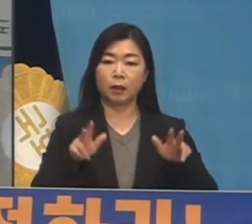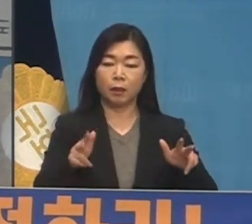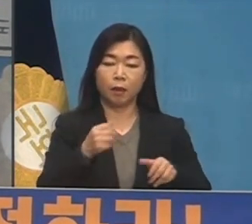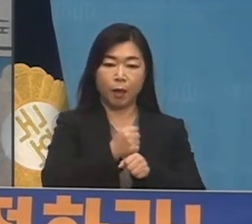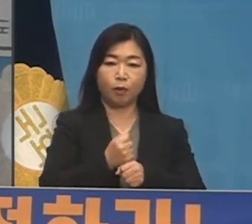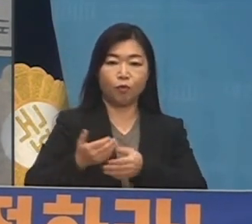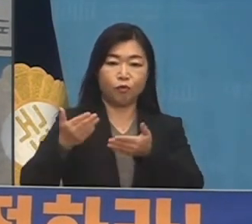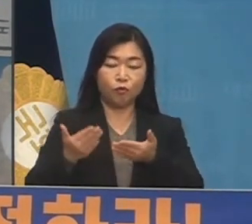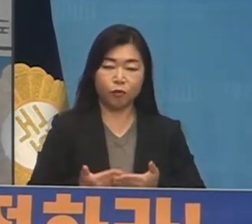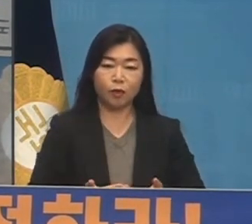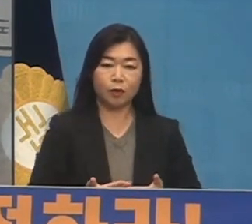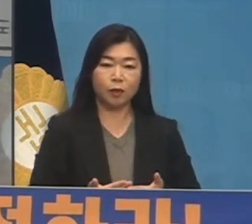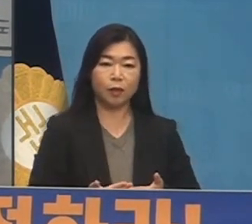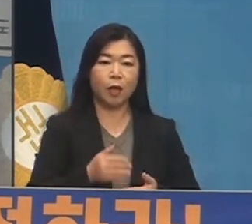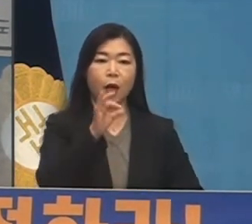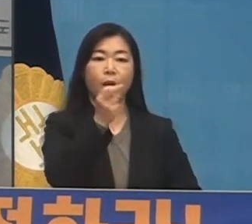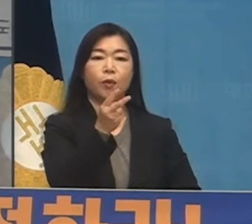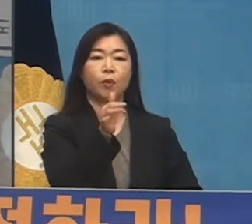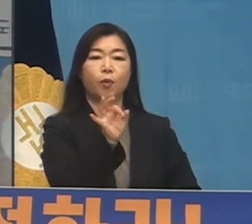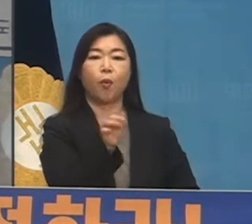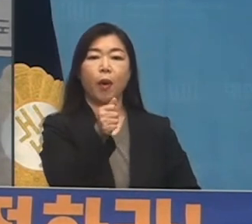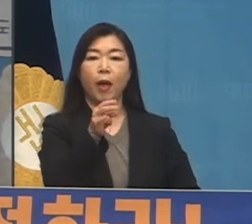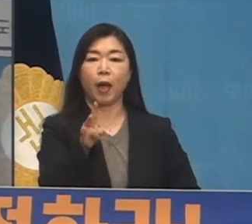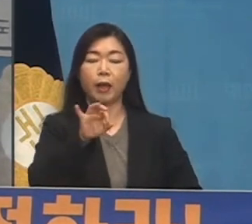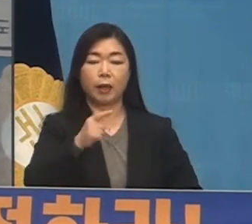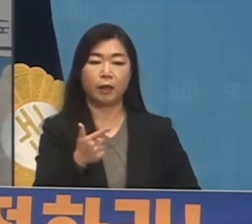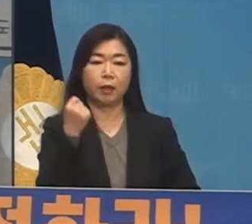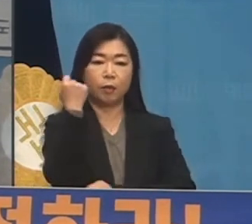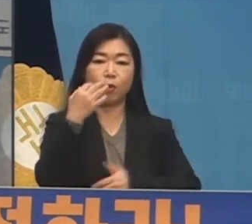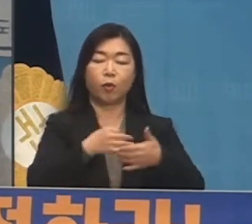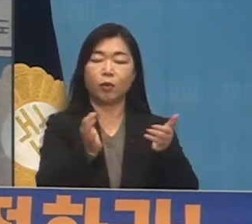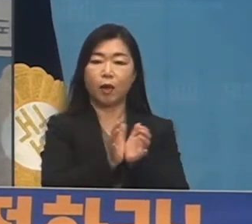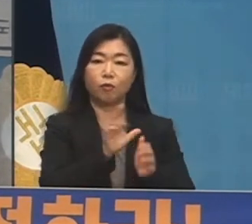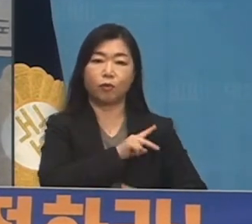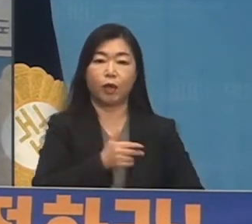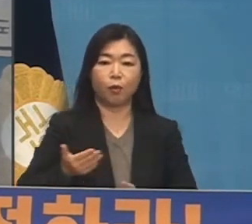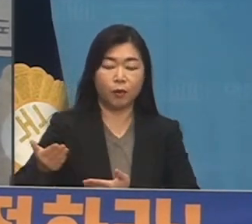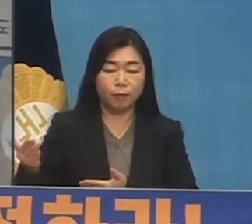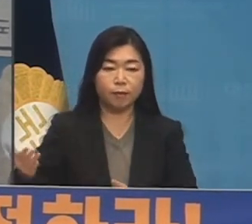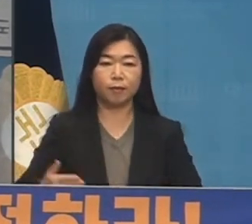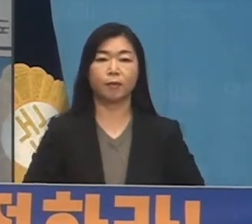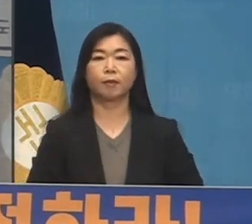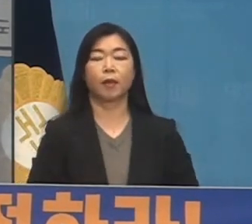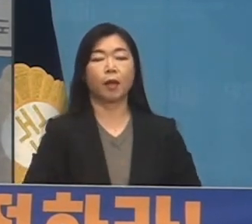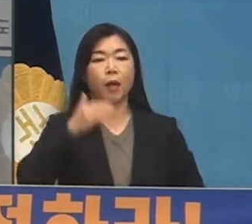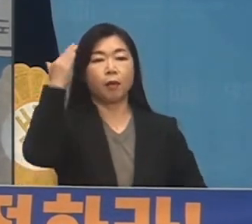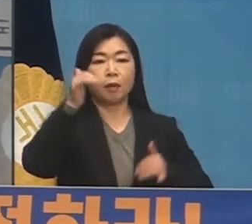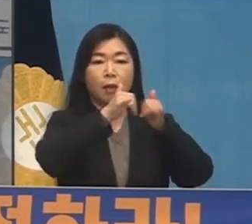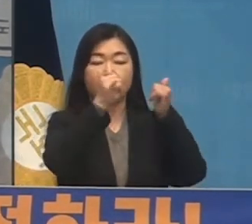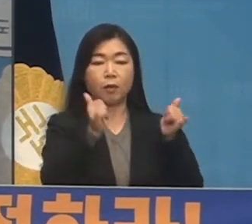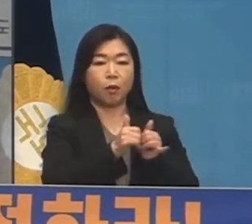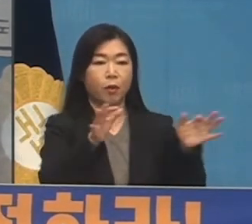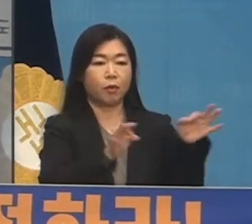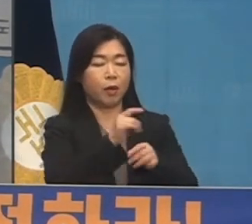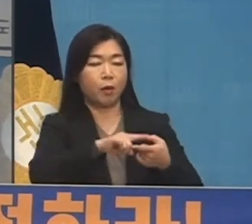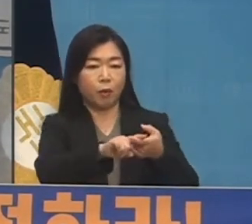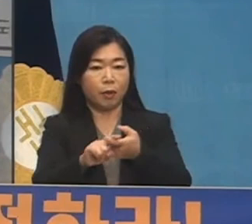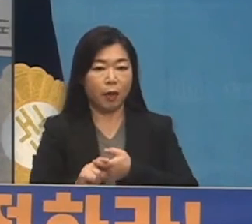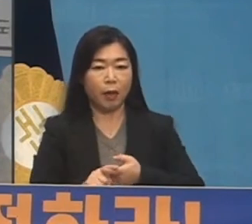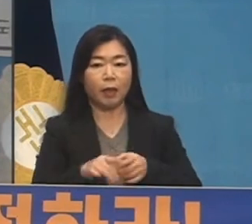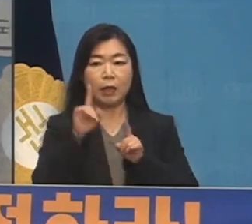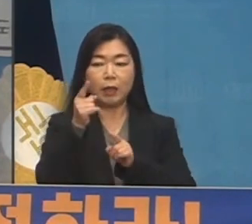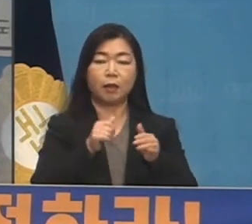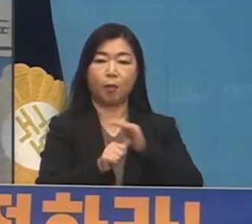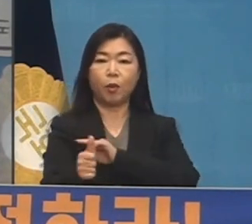자리를 마련해주신 용해인 기본소득당 국회의원 참석해 주셨고요. 한국사회적경제연대회의 이용우